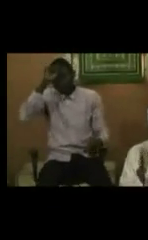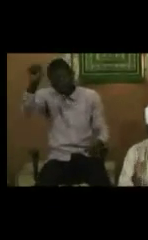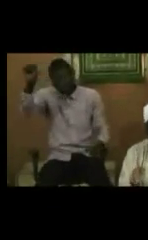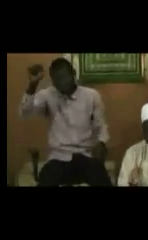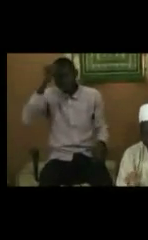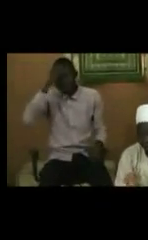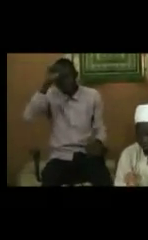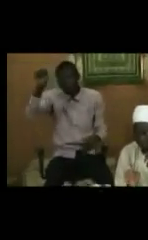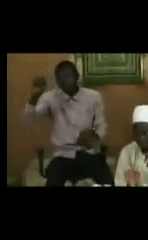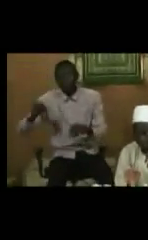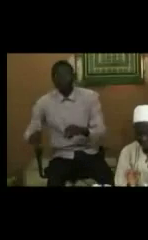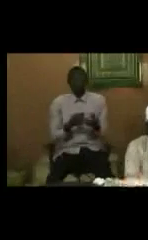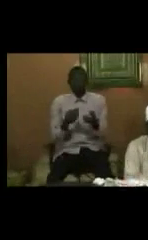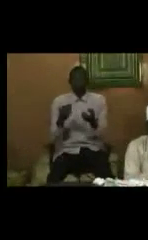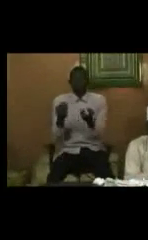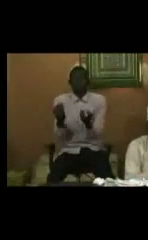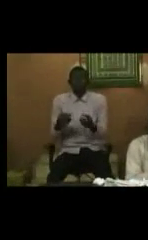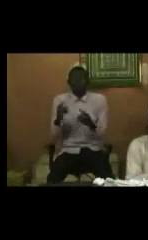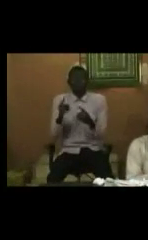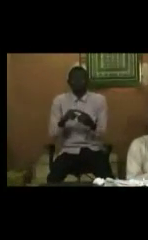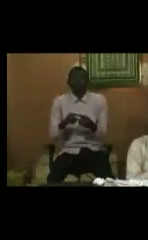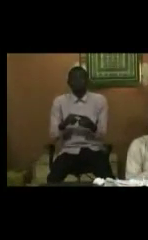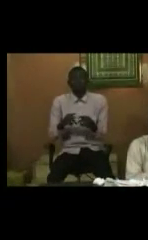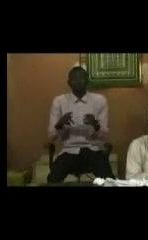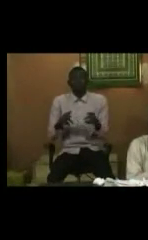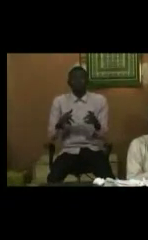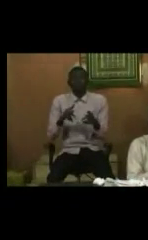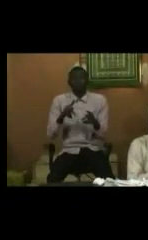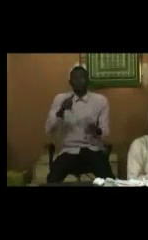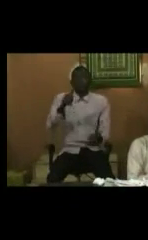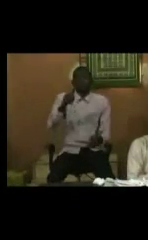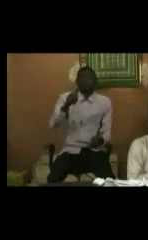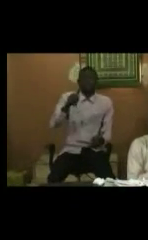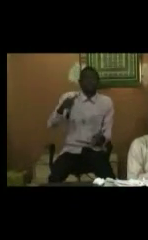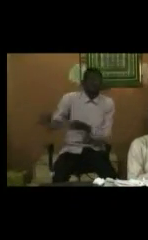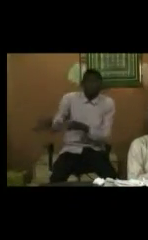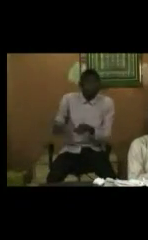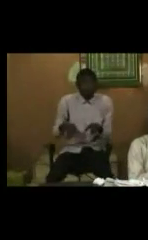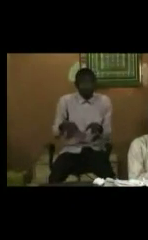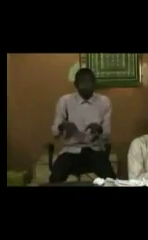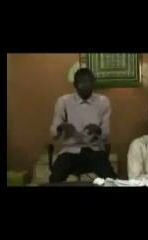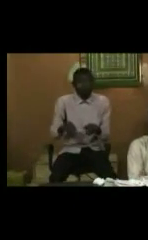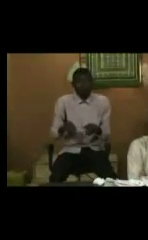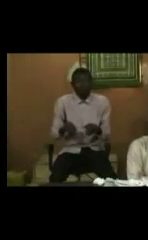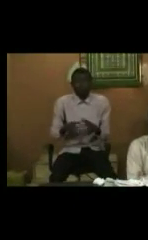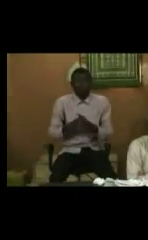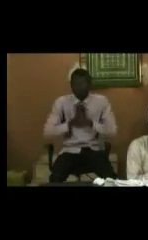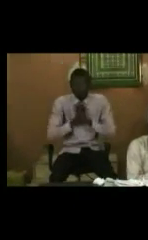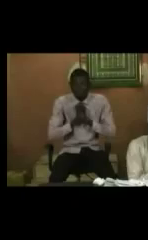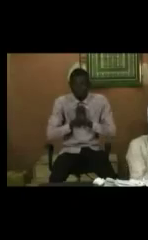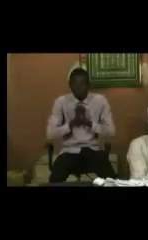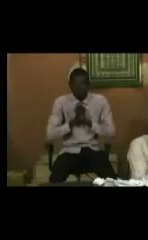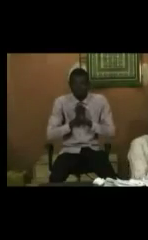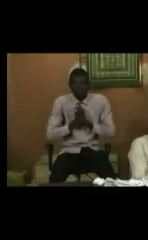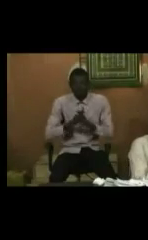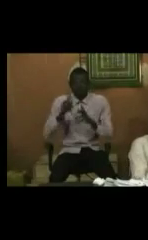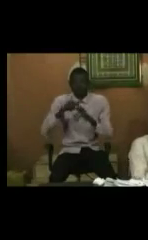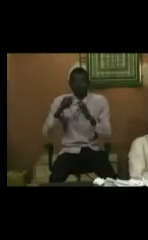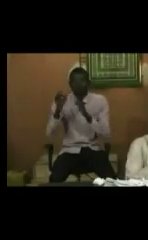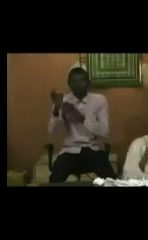salatul jamu' wa kayfa najma baina salataini laula qawluha fi